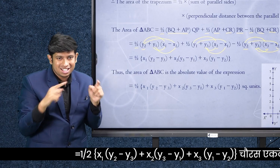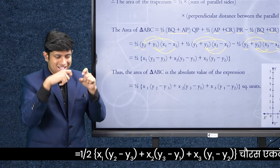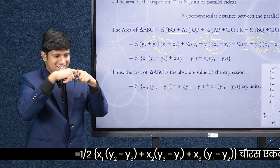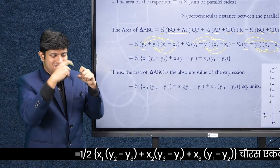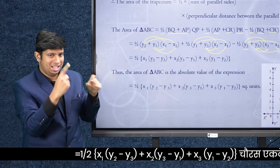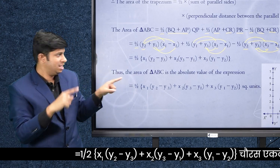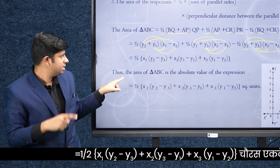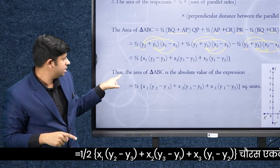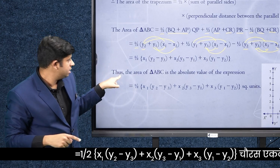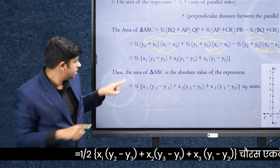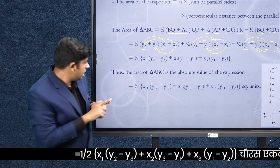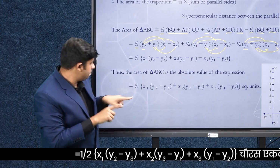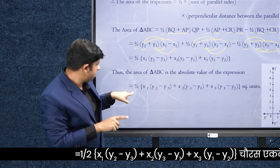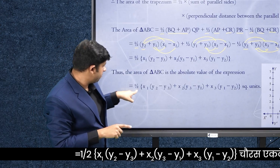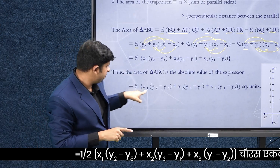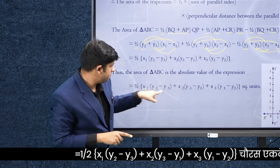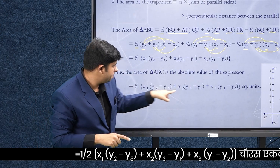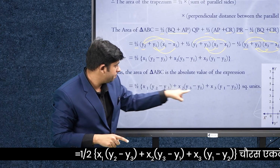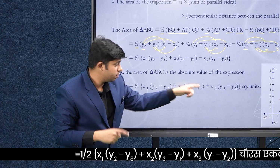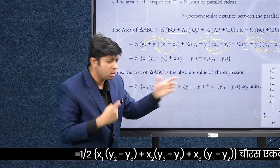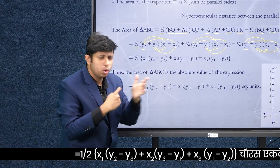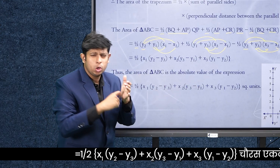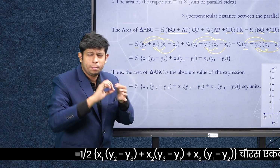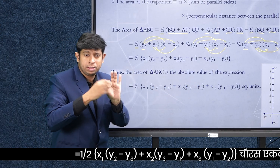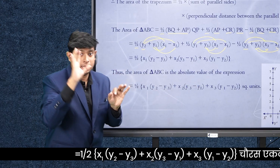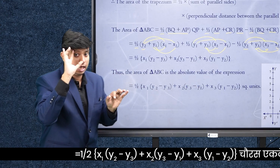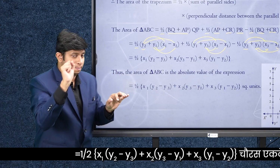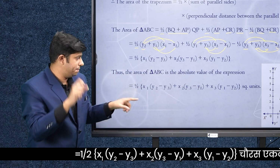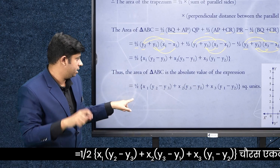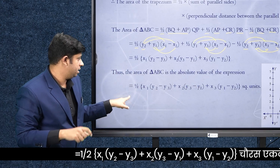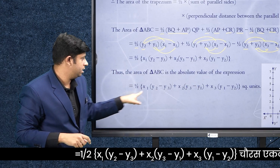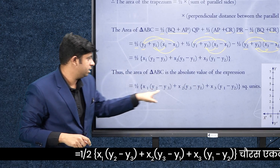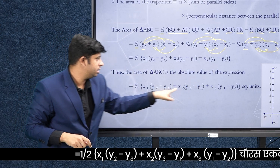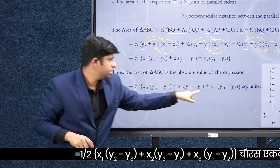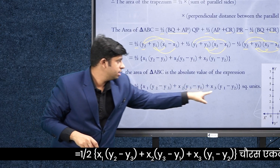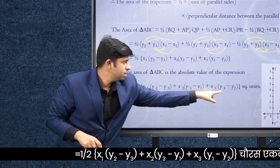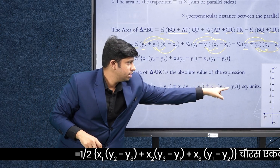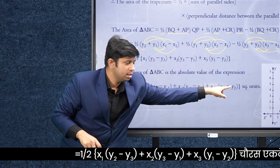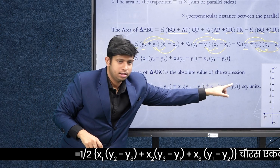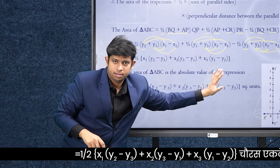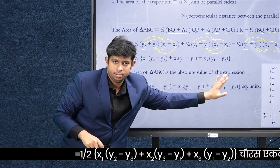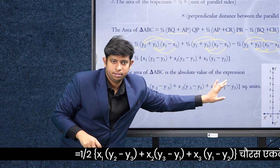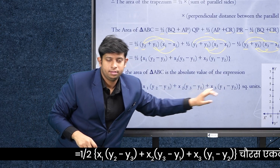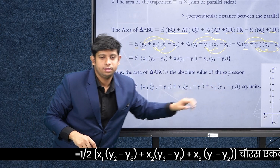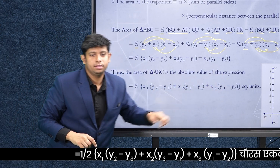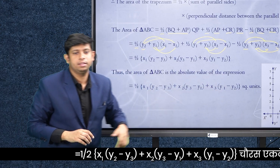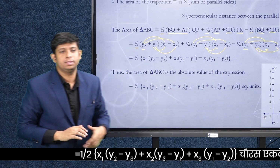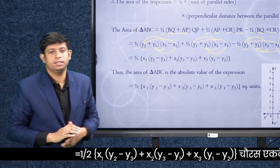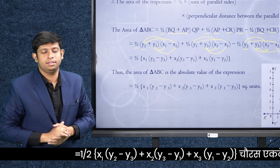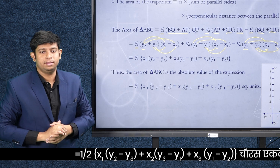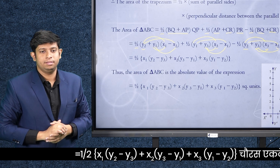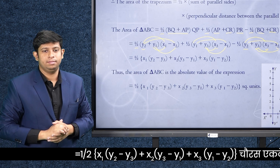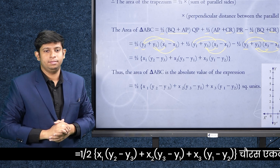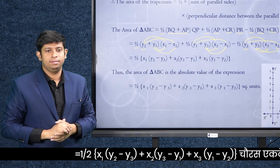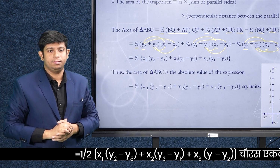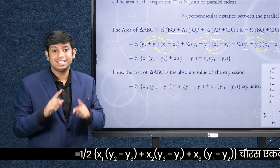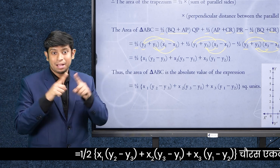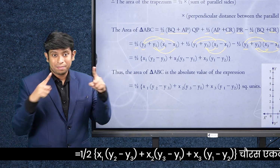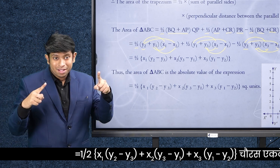1 by 2 of x1 into y2 minus y3 plus x2 of y3 minus y1 plus x3